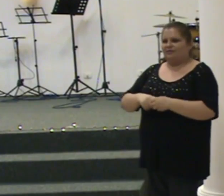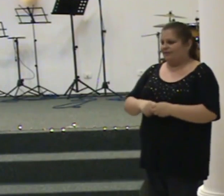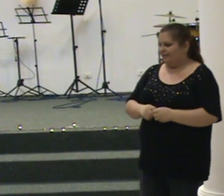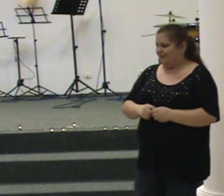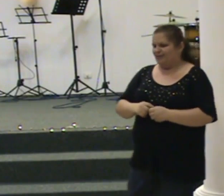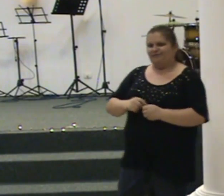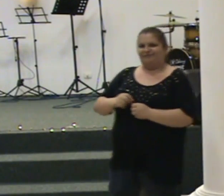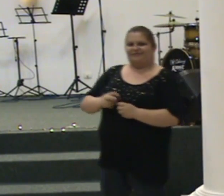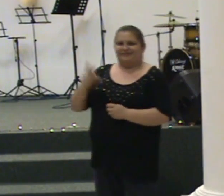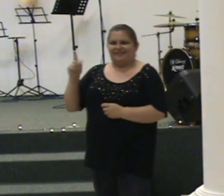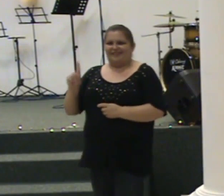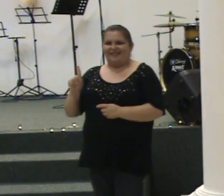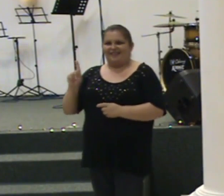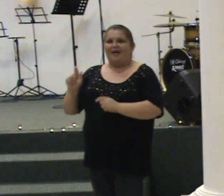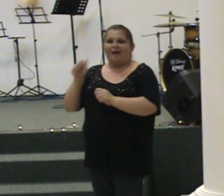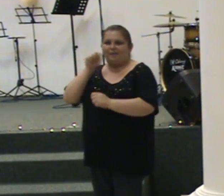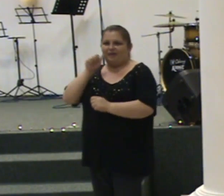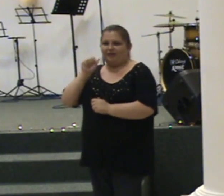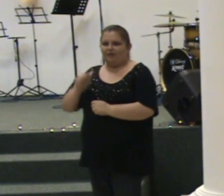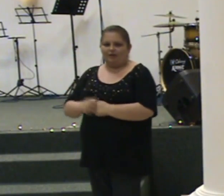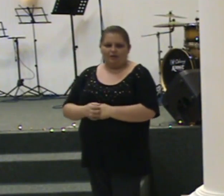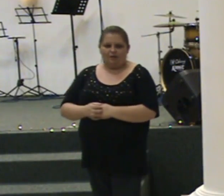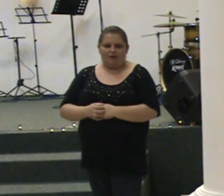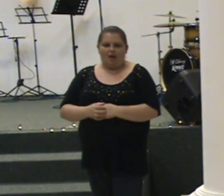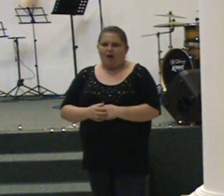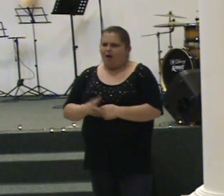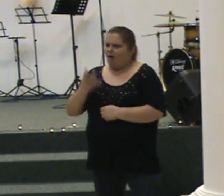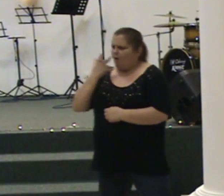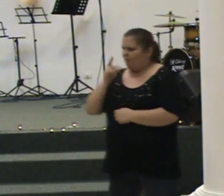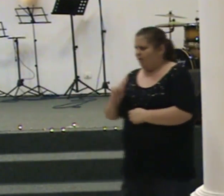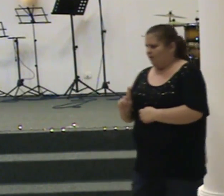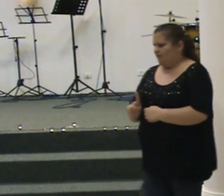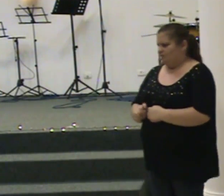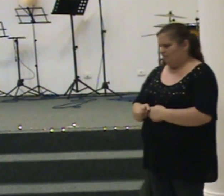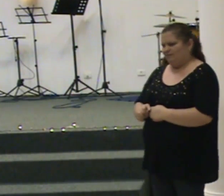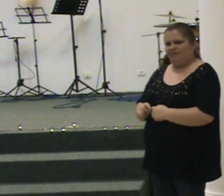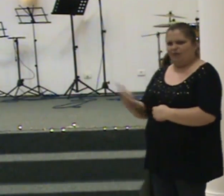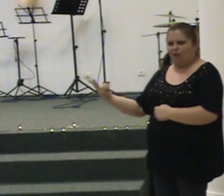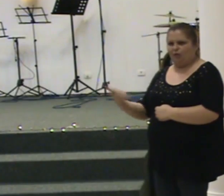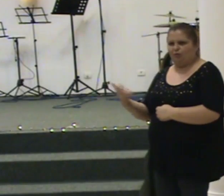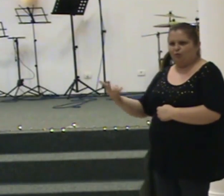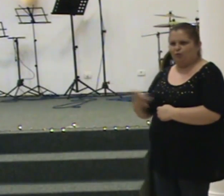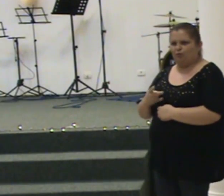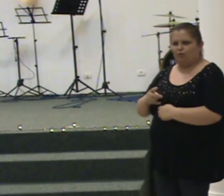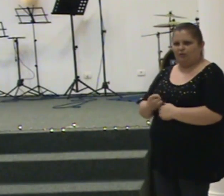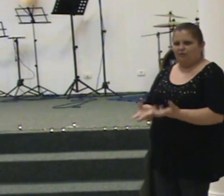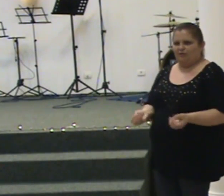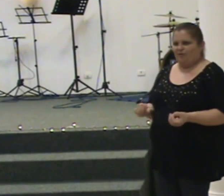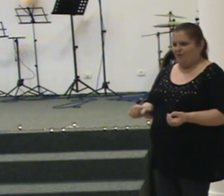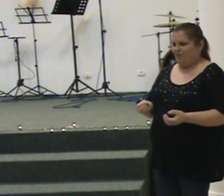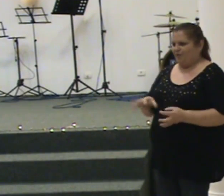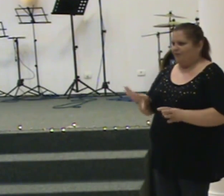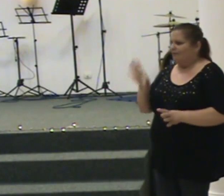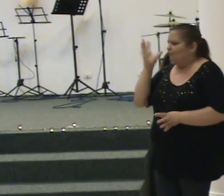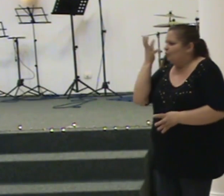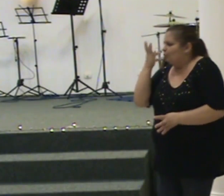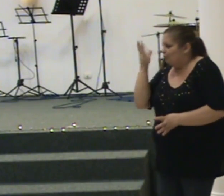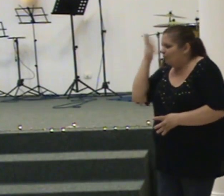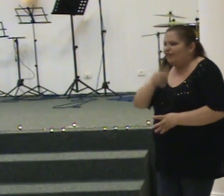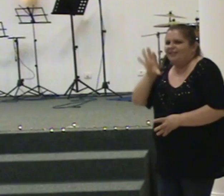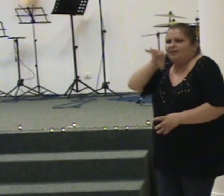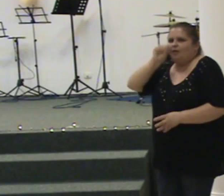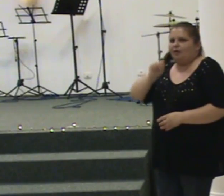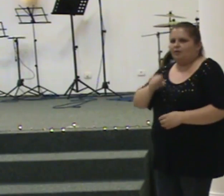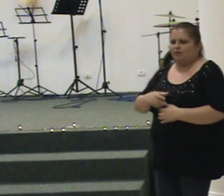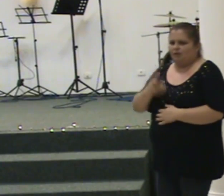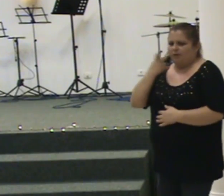lado da menininha. Aí o pai falou assim: agora como é que eu fico perto delas? O pai falou: agora eu tenho que passar a barba, eu tenho que tomar um banho.